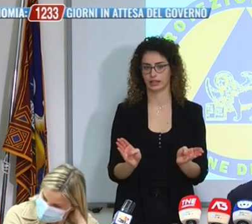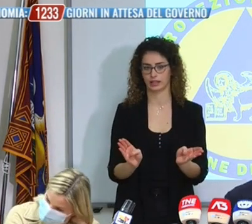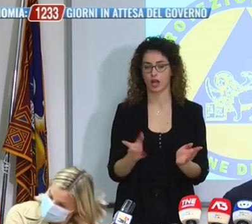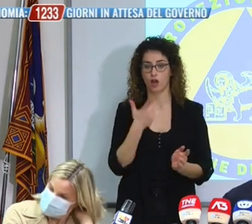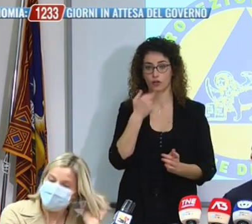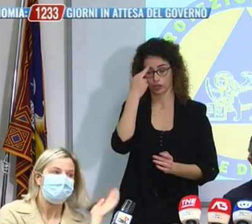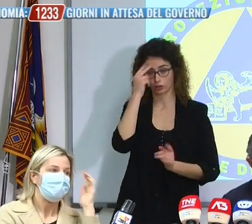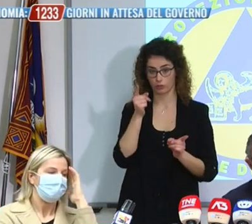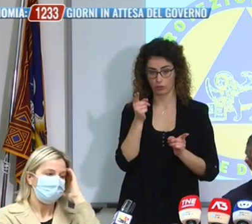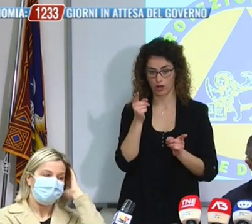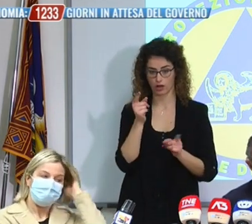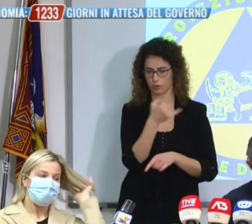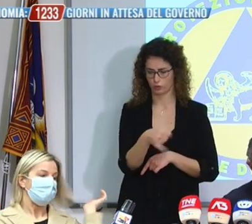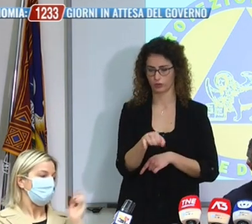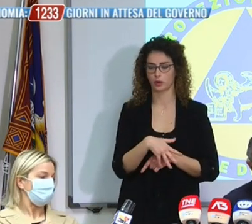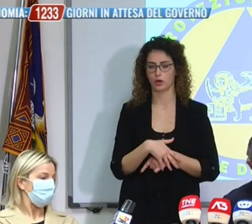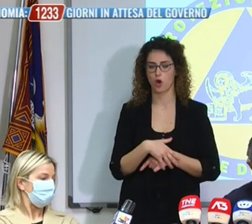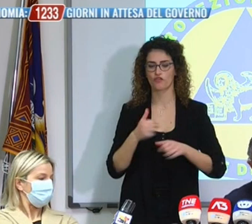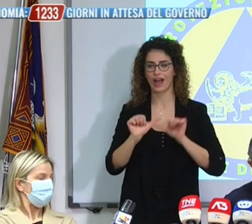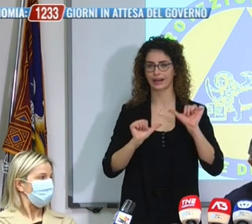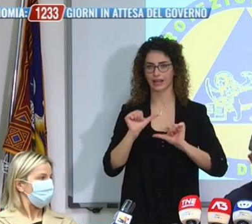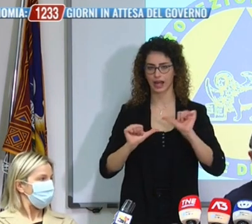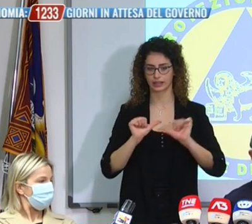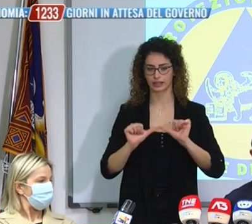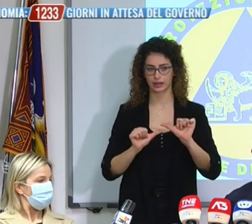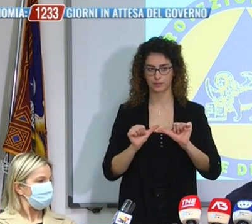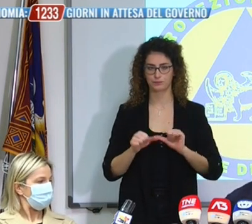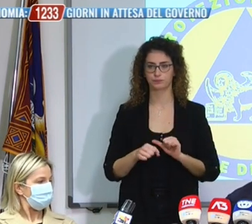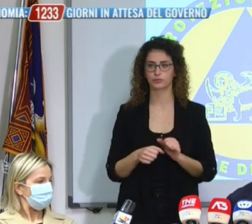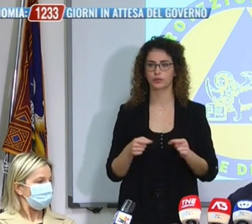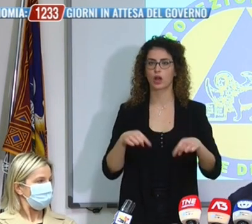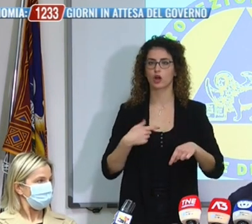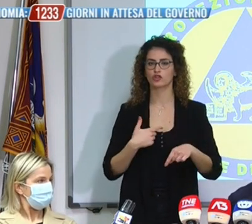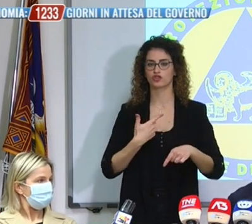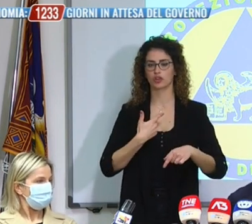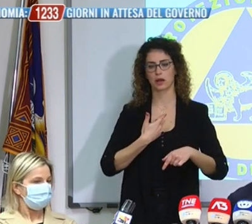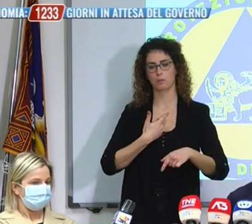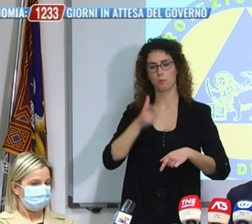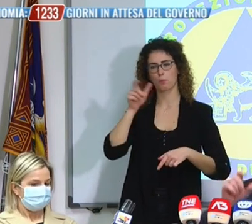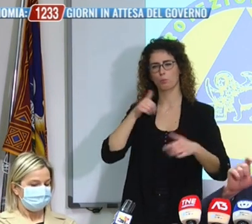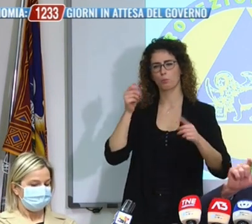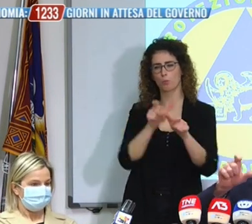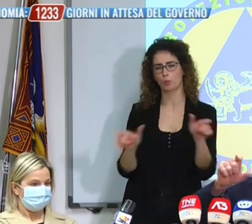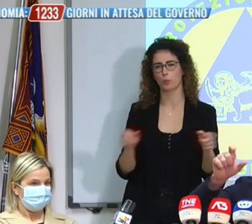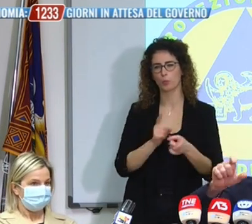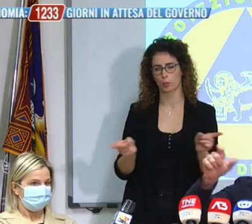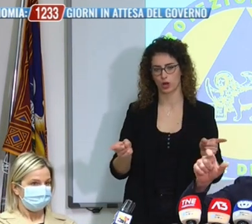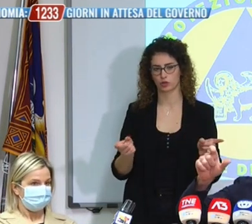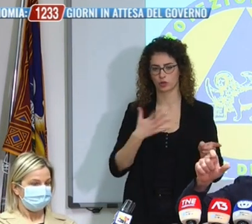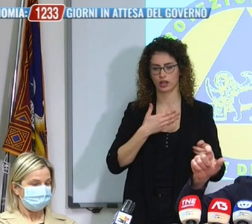vorrei ricordare quest'ultimo aspetto, oggi se dividiamo la popolazione in tre fasce di età,